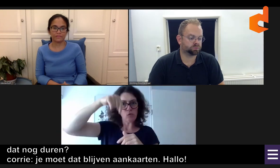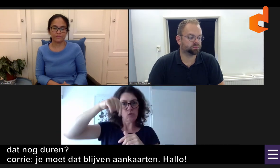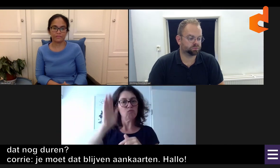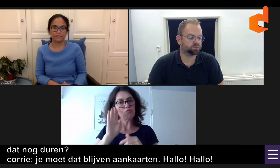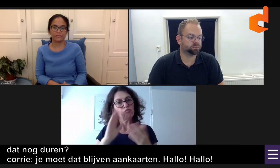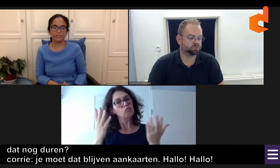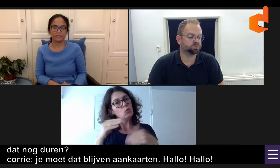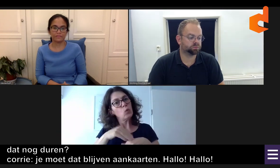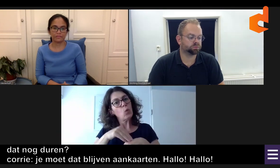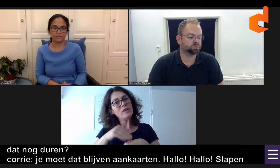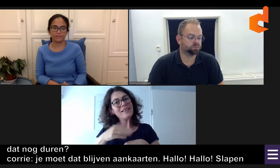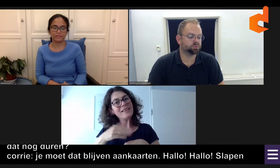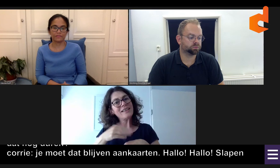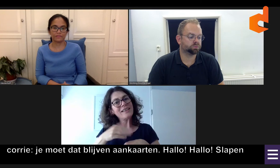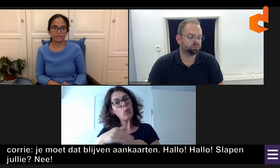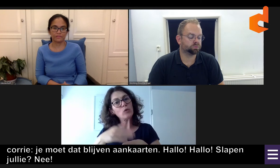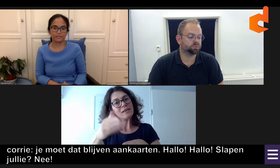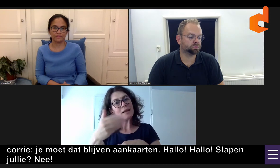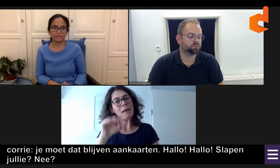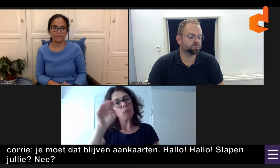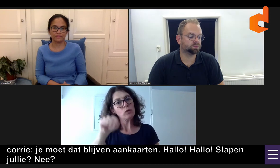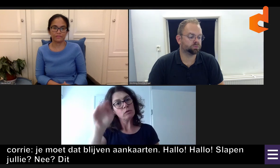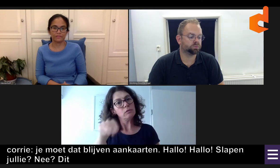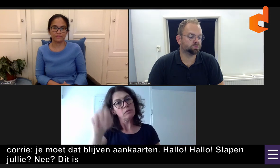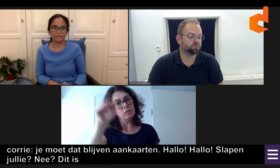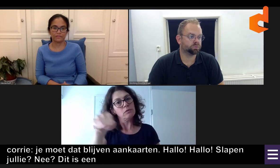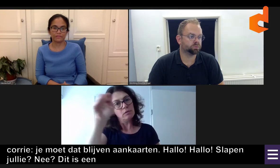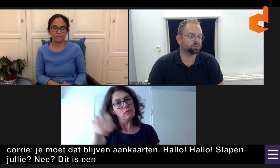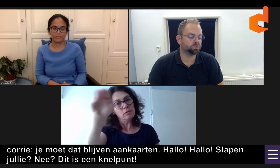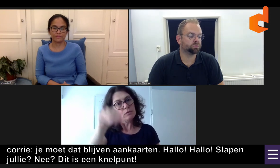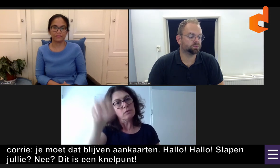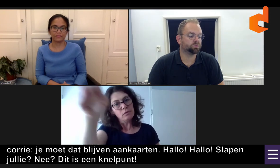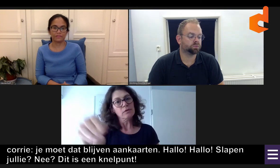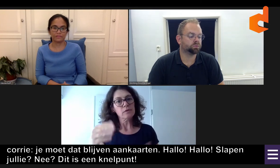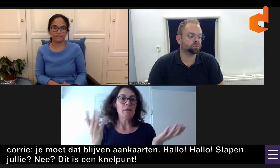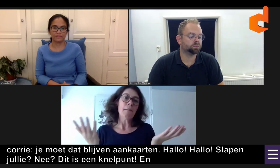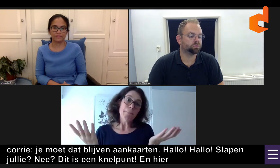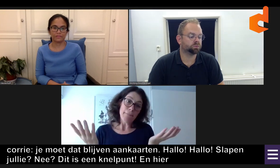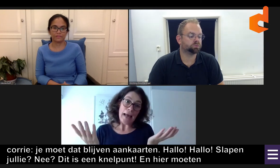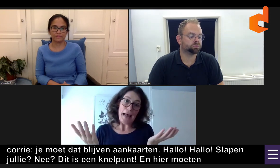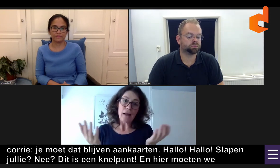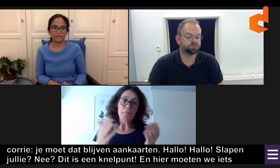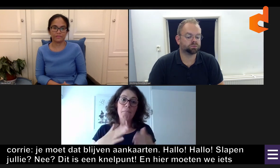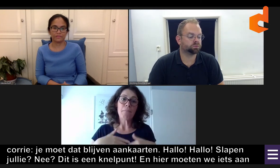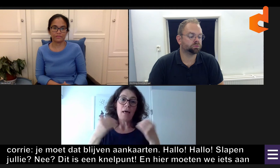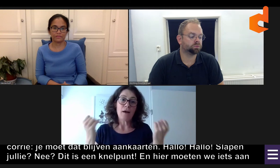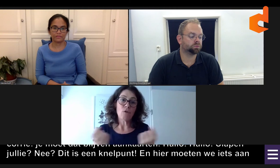Slapen jullie? Nee, hallo. Dit is een knelpunt. Ja, en hier moeten we iets aan doen. En dat moet je blijven herhalen en